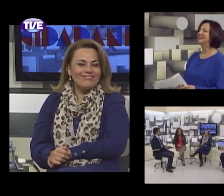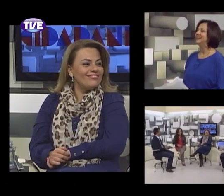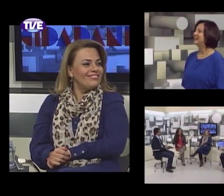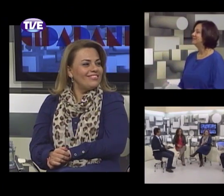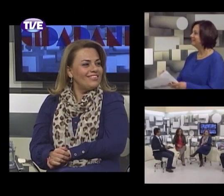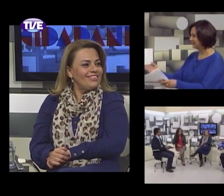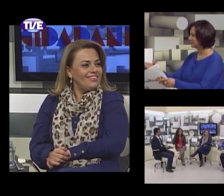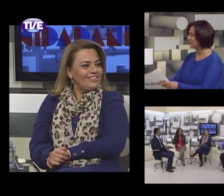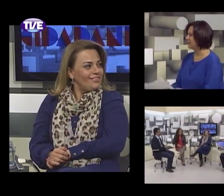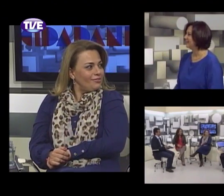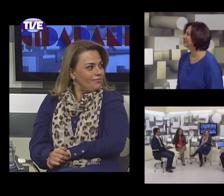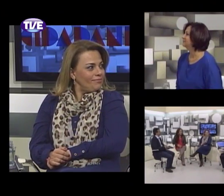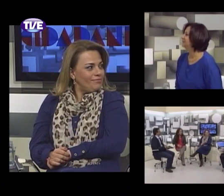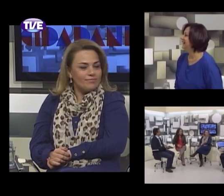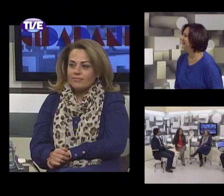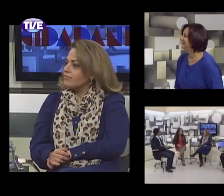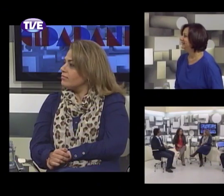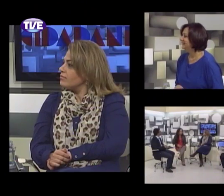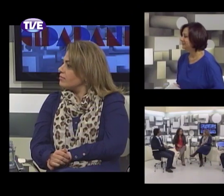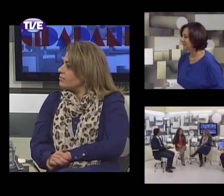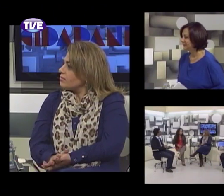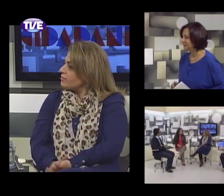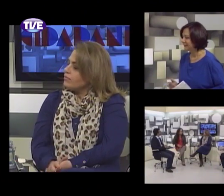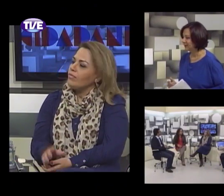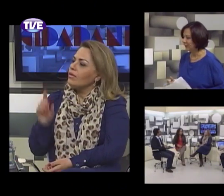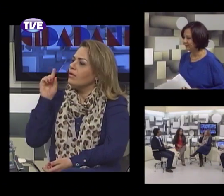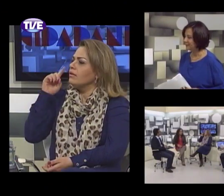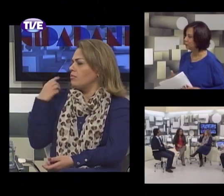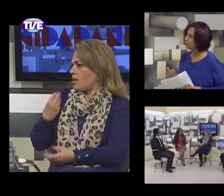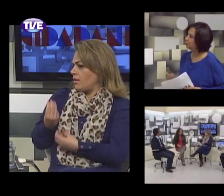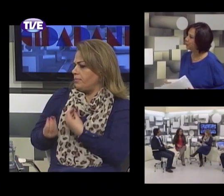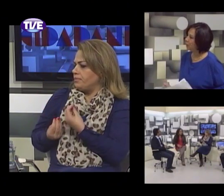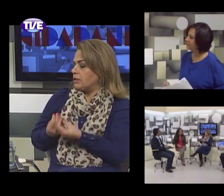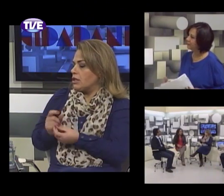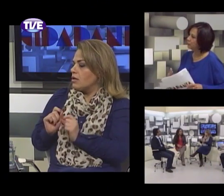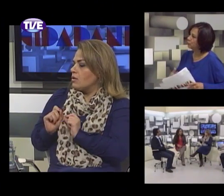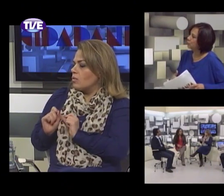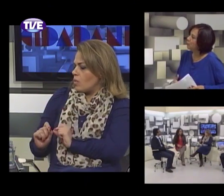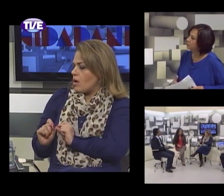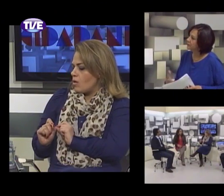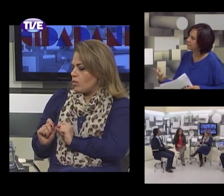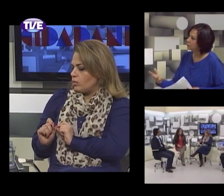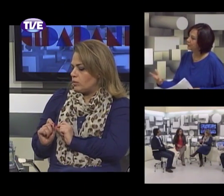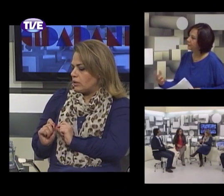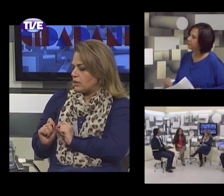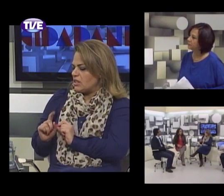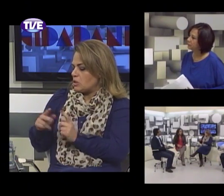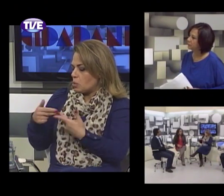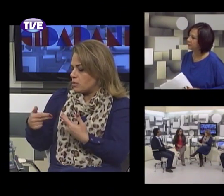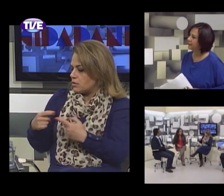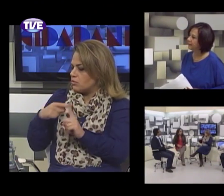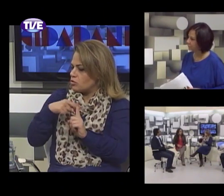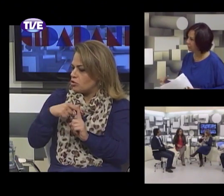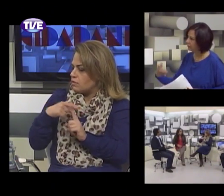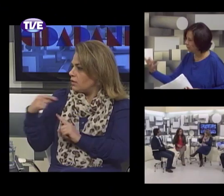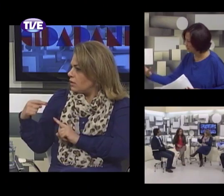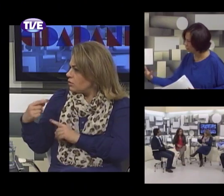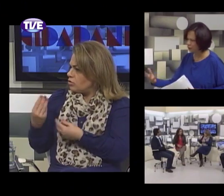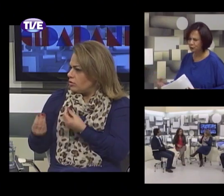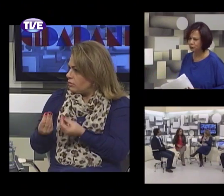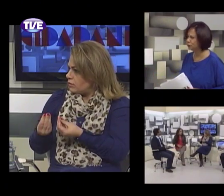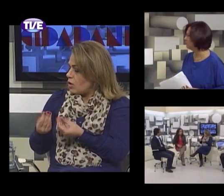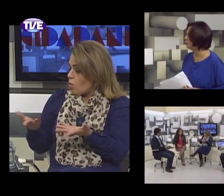pouco. Mas eu acho que começar com a deputada. Deputada, quais assim, os prós e os contras, na sua opinião, né? A senhora